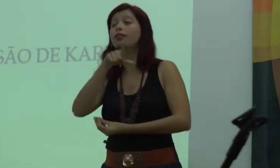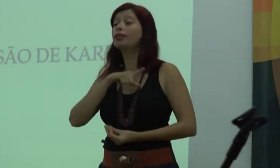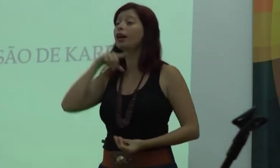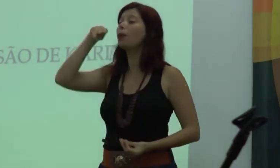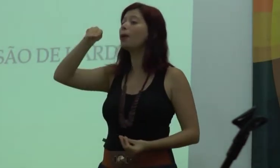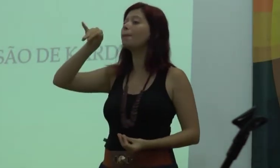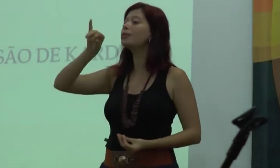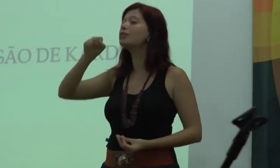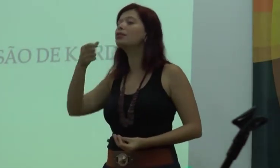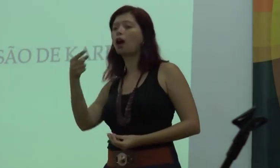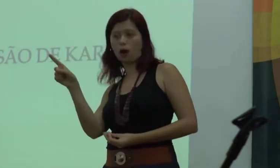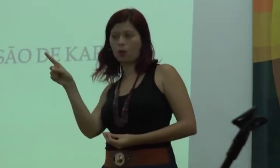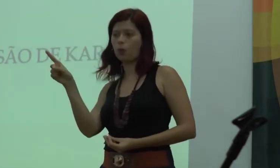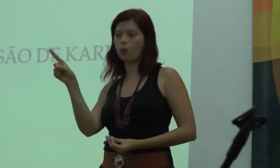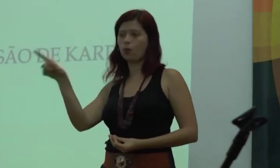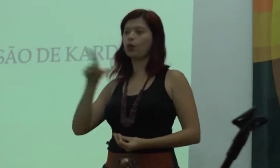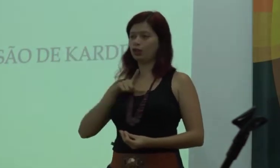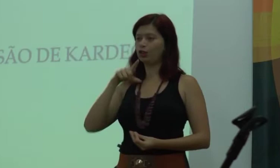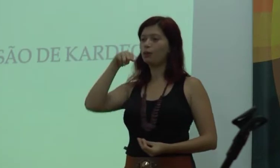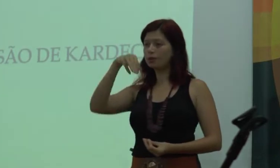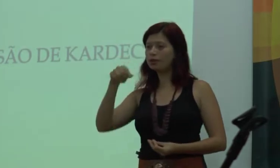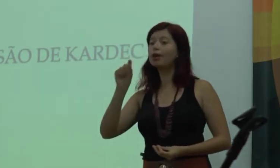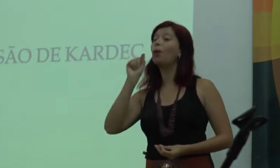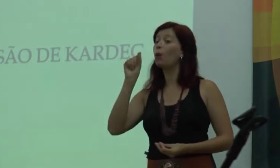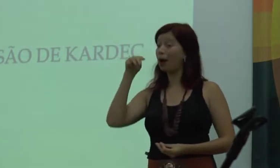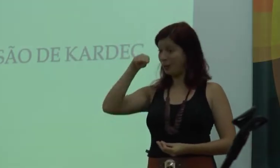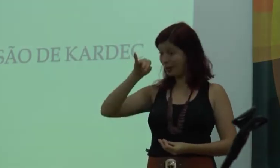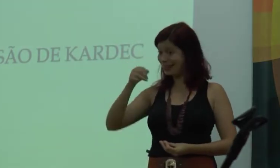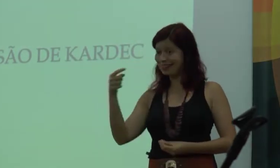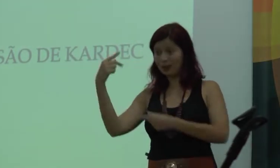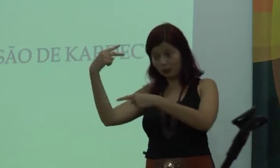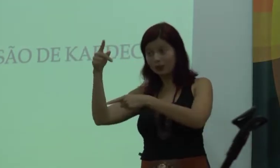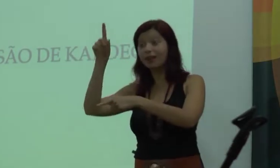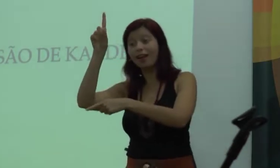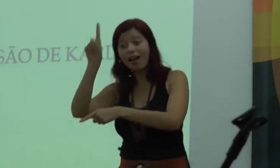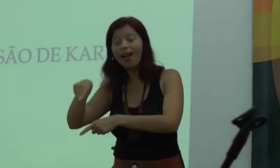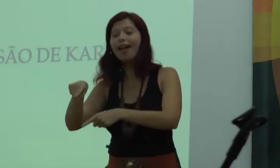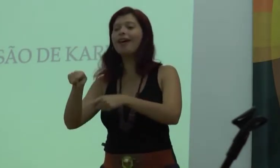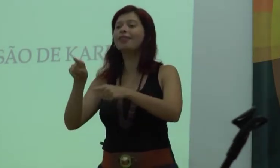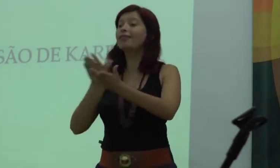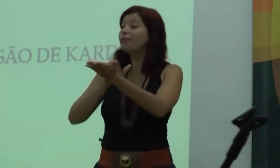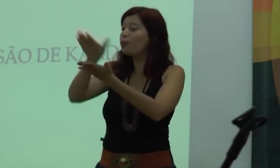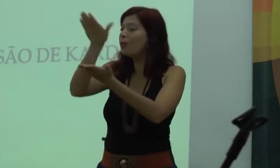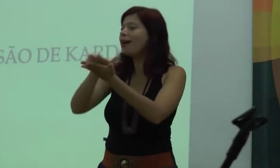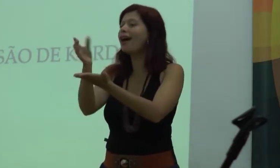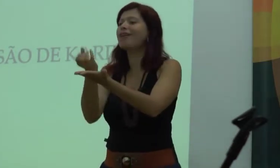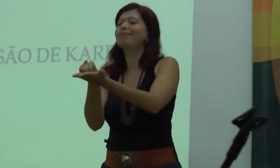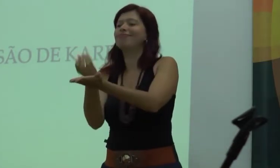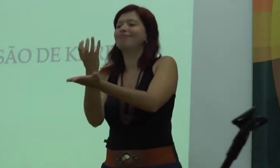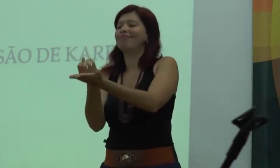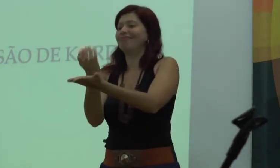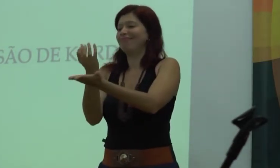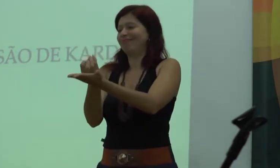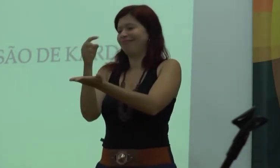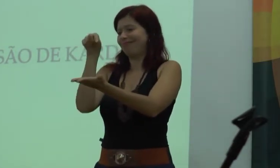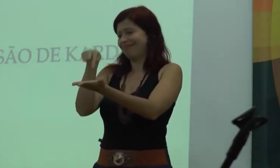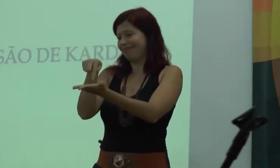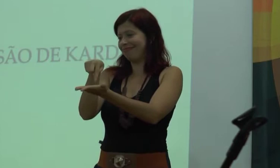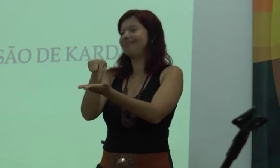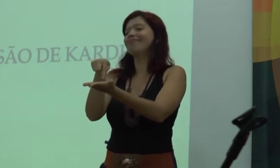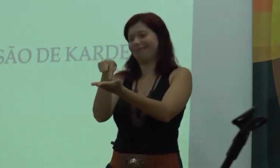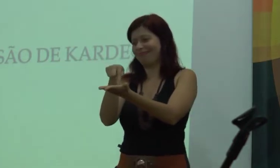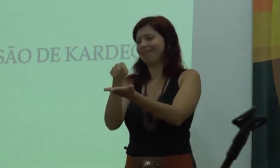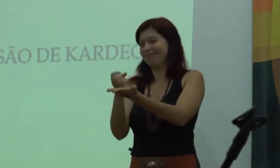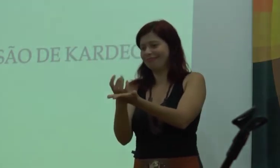foi revelado, o Espírito revelou uma missão que Kardec havia que desempenhar. Era de publicar